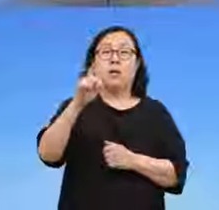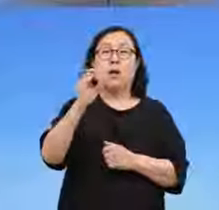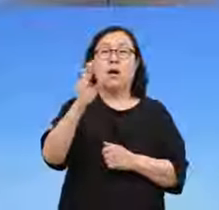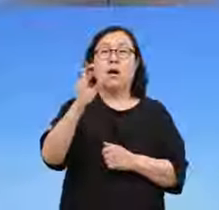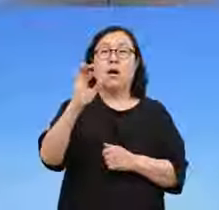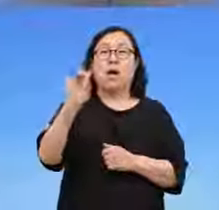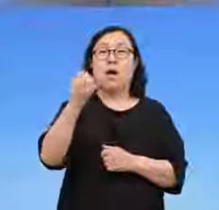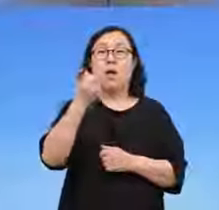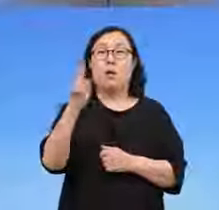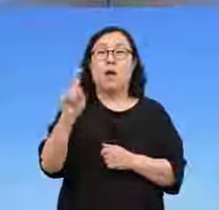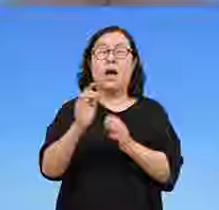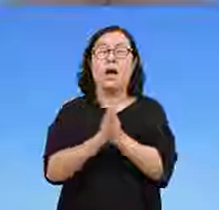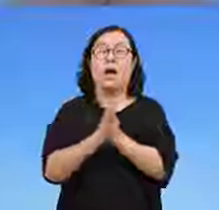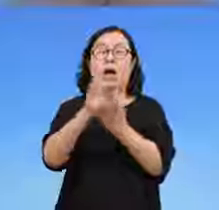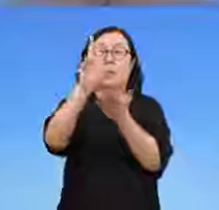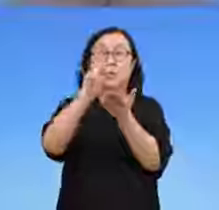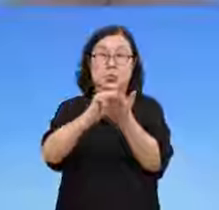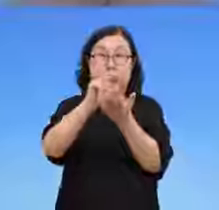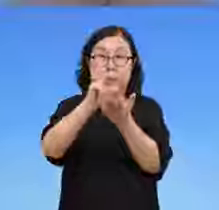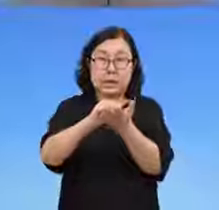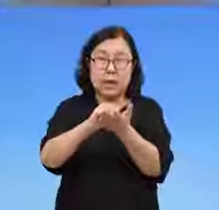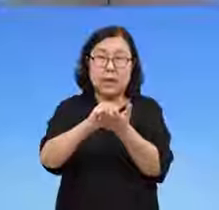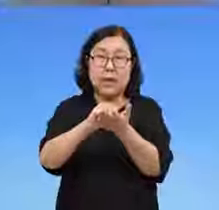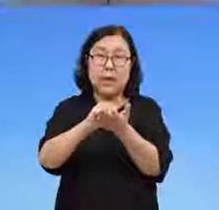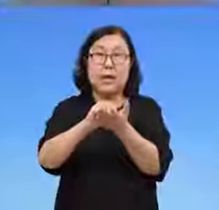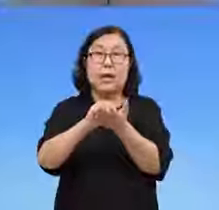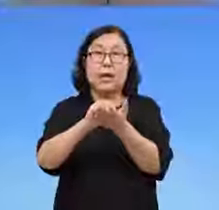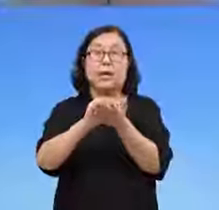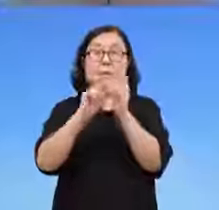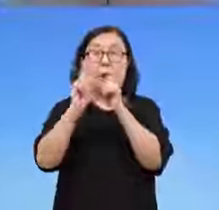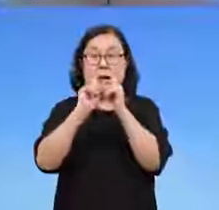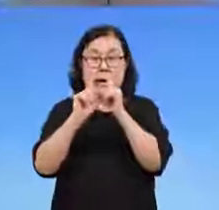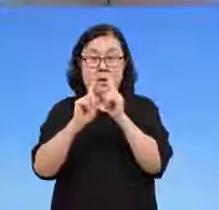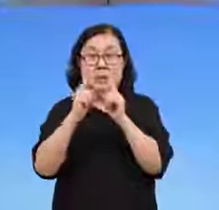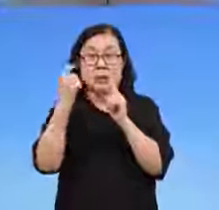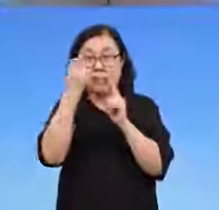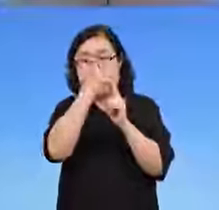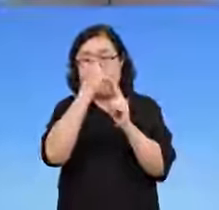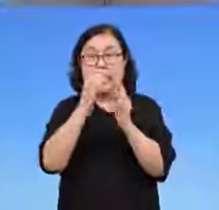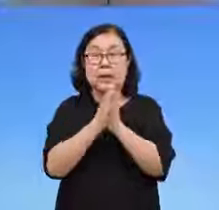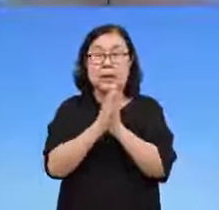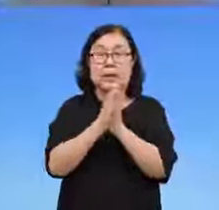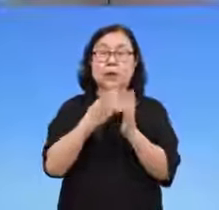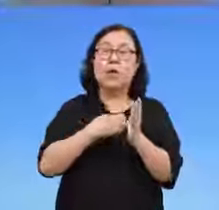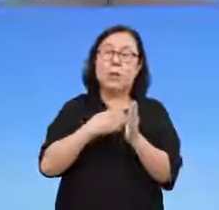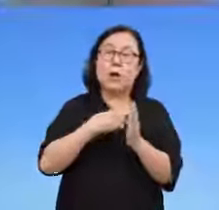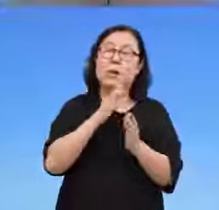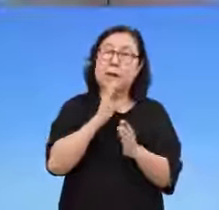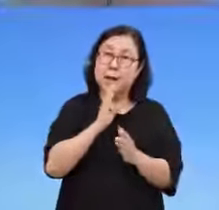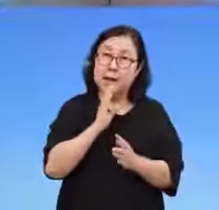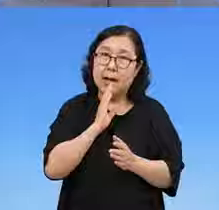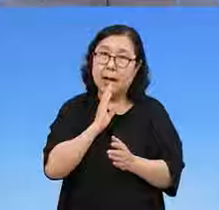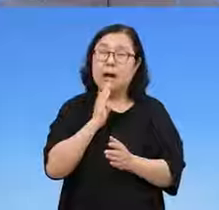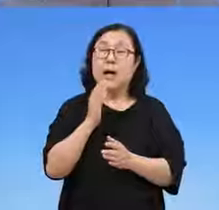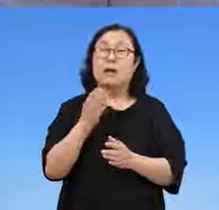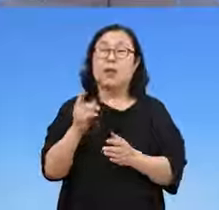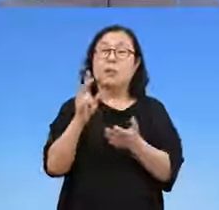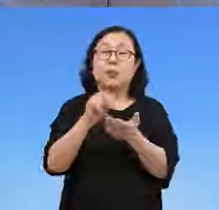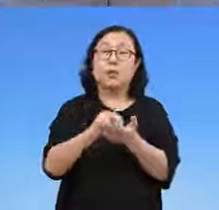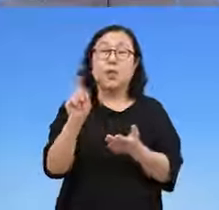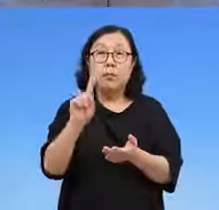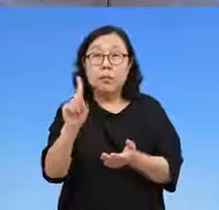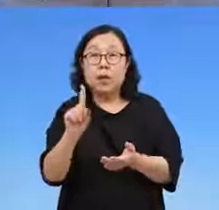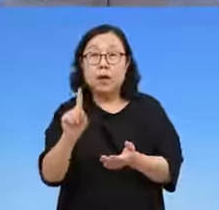조기 성애화 문제를 거론하는 그분들의 시각이 옳다는 거예요. 맞는데, 위험한 거 맞는데, 그럼